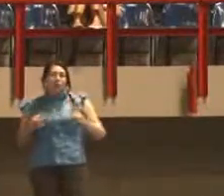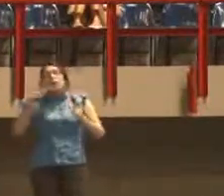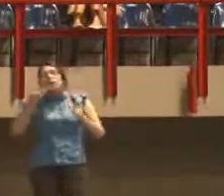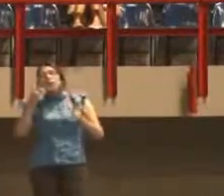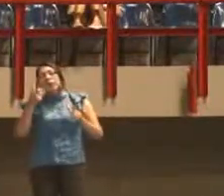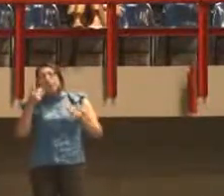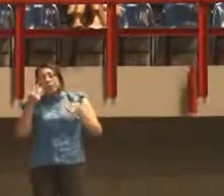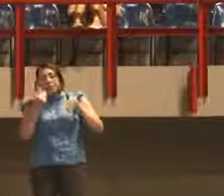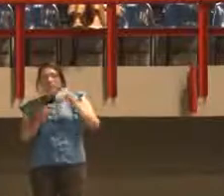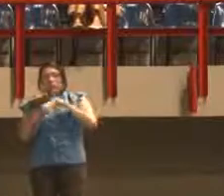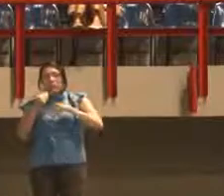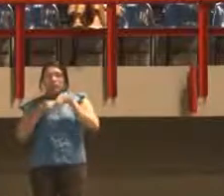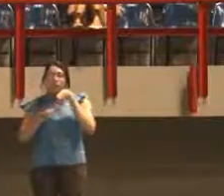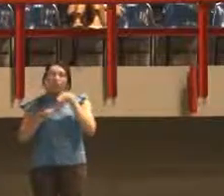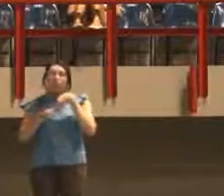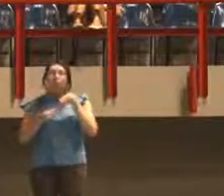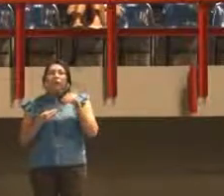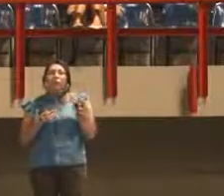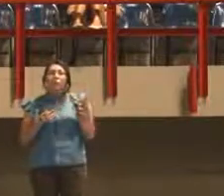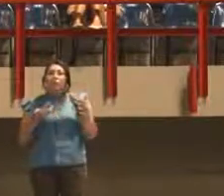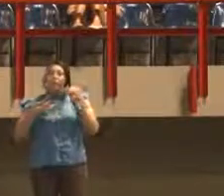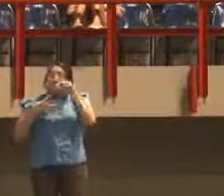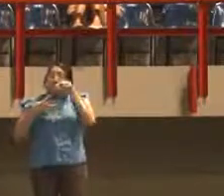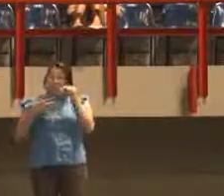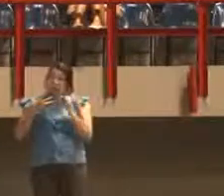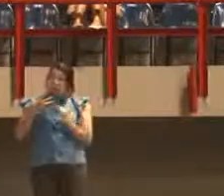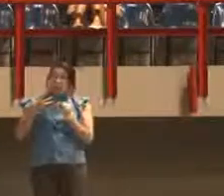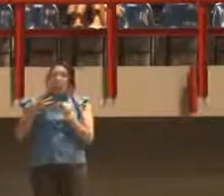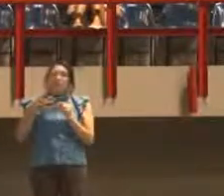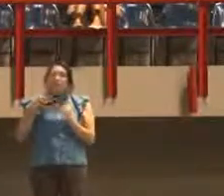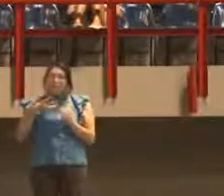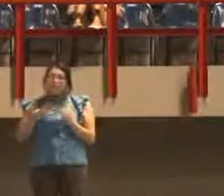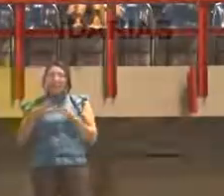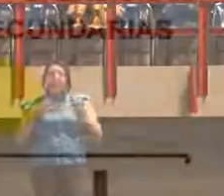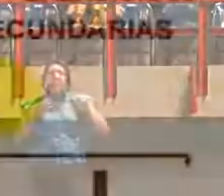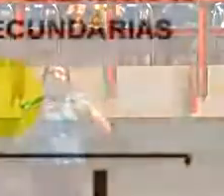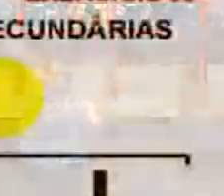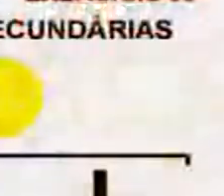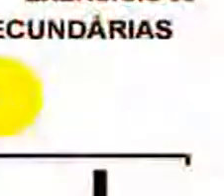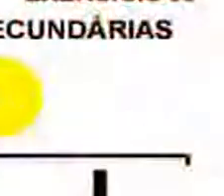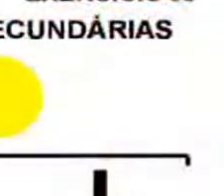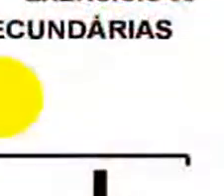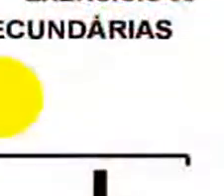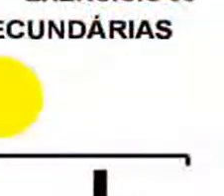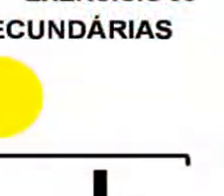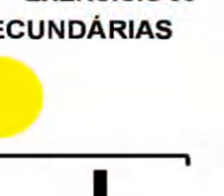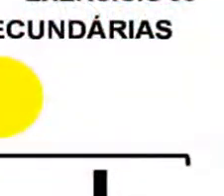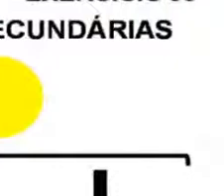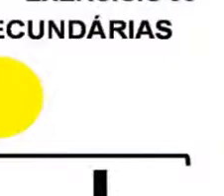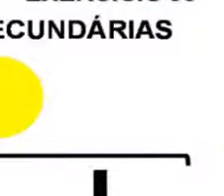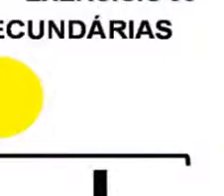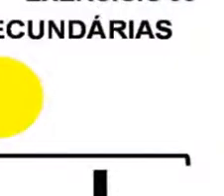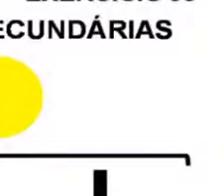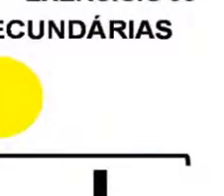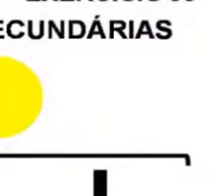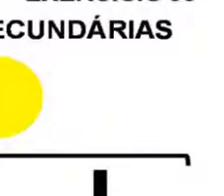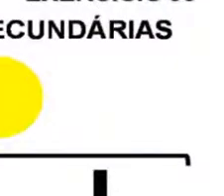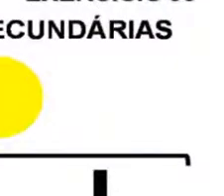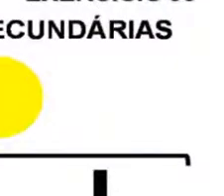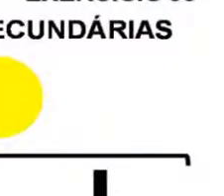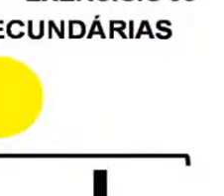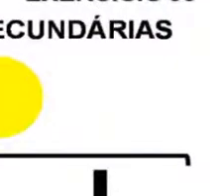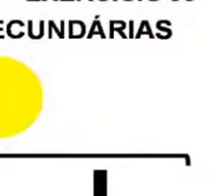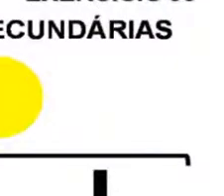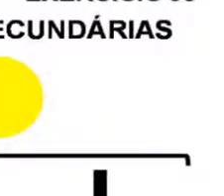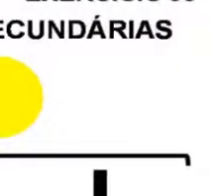claro e pode ser escuro, mais 3. Se eu misturar agora o azul com o amarelo, são mais quantas que eu posso criar? Mais 3.